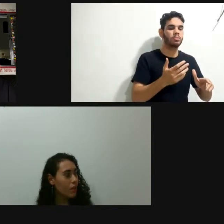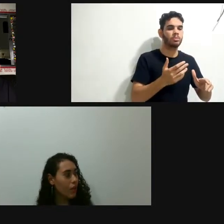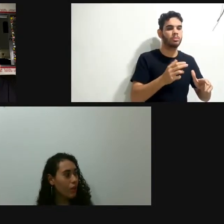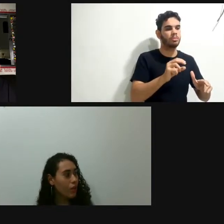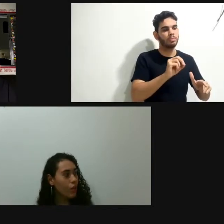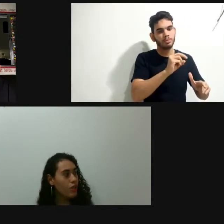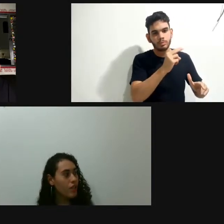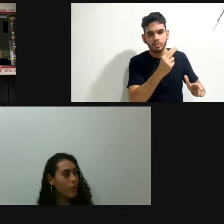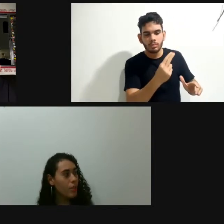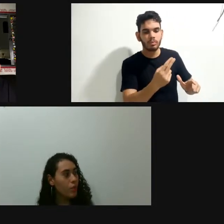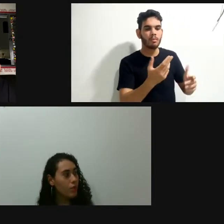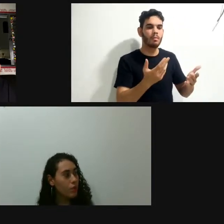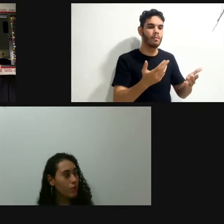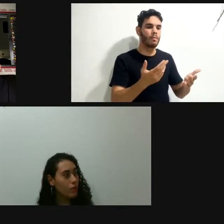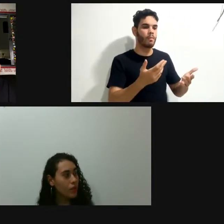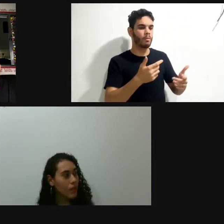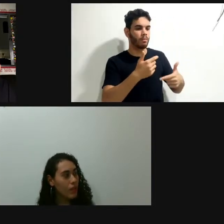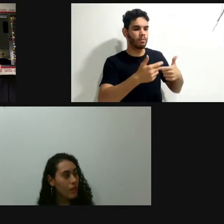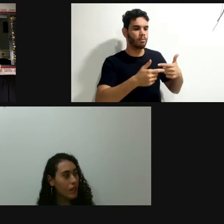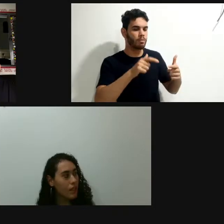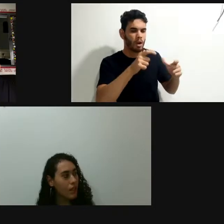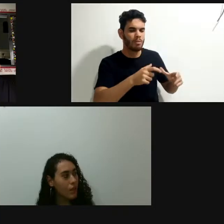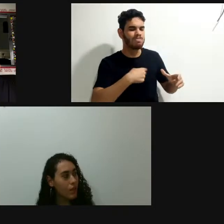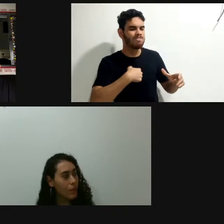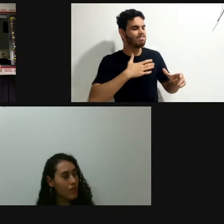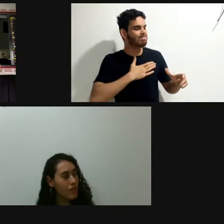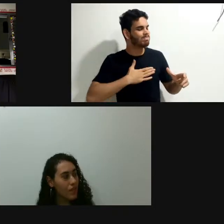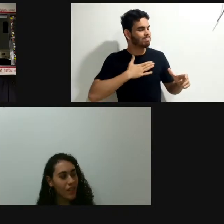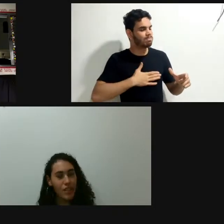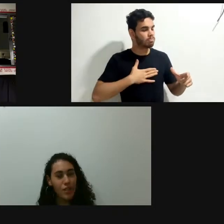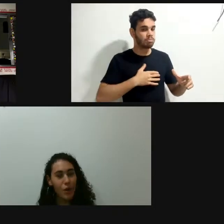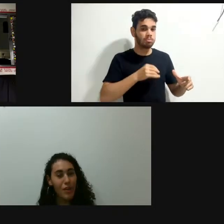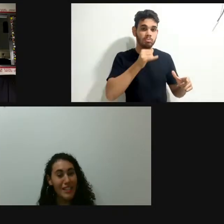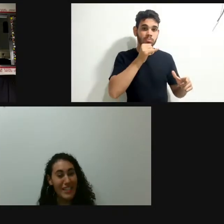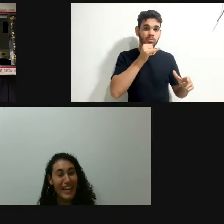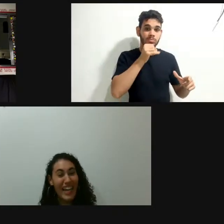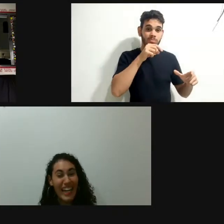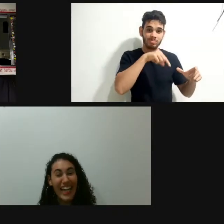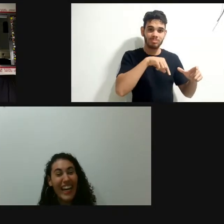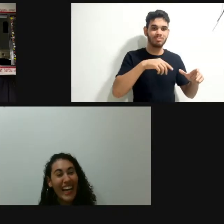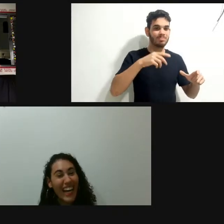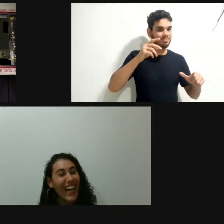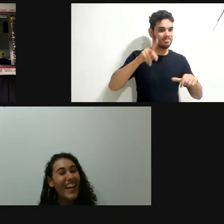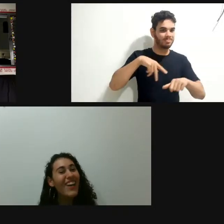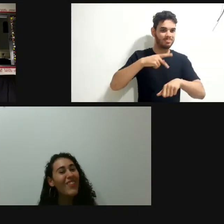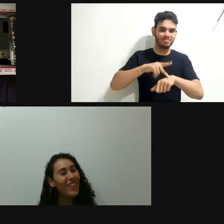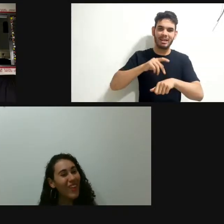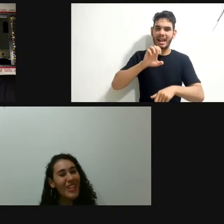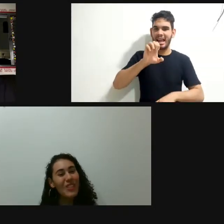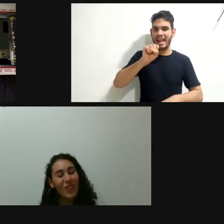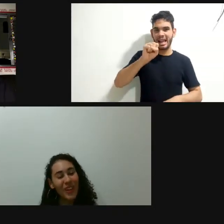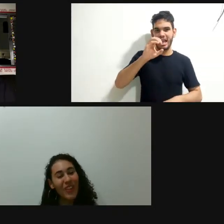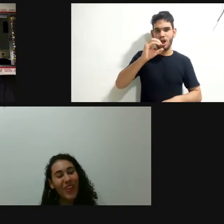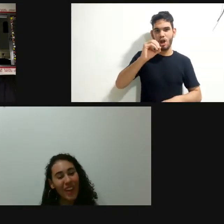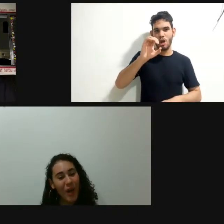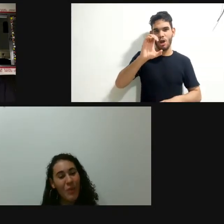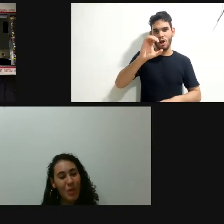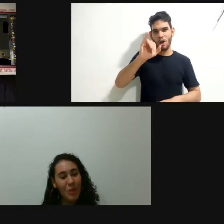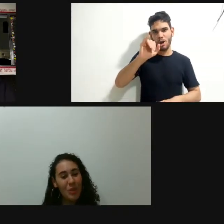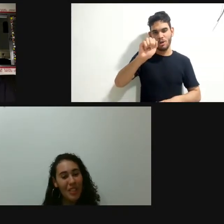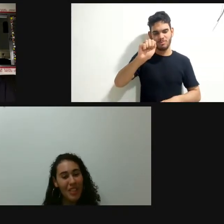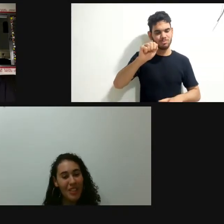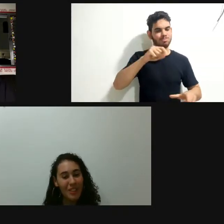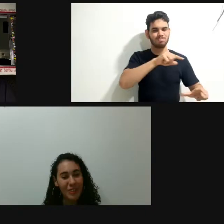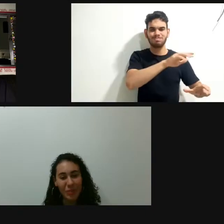um local que eu gostaria muito, eu já pensei na Escócia, porque eu acho um local